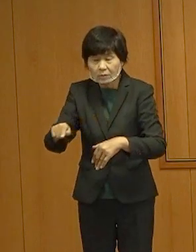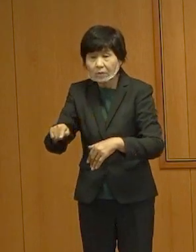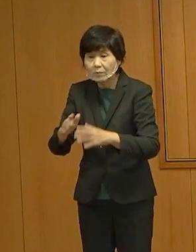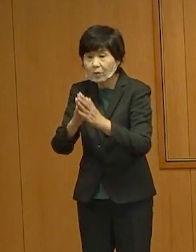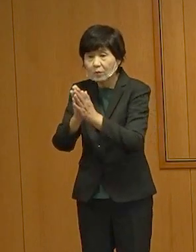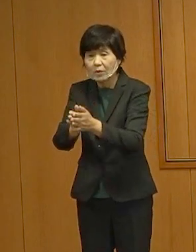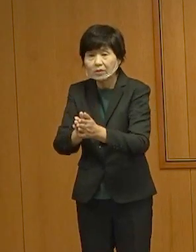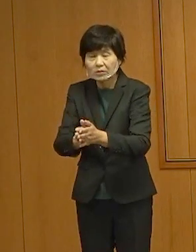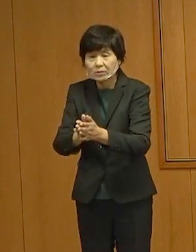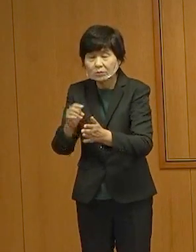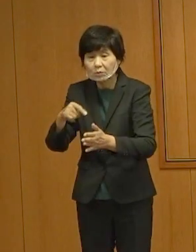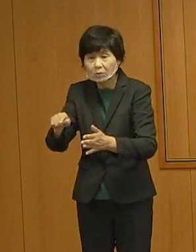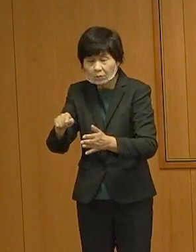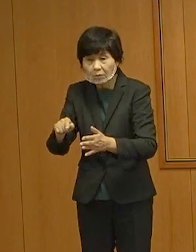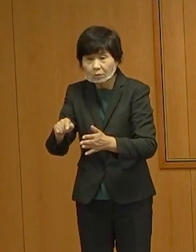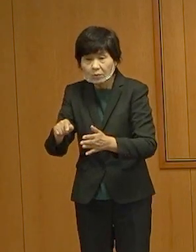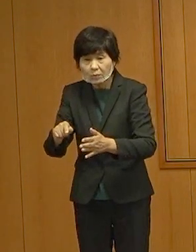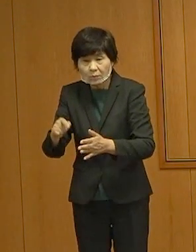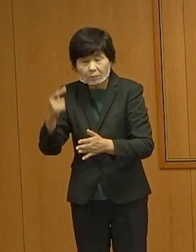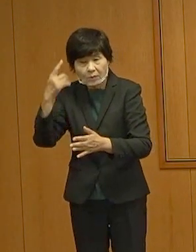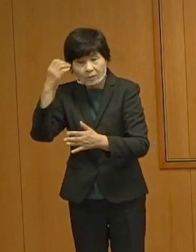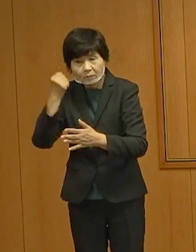ておるところでございます。